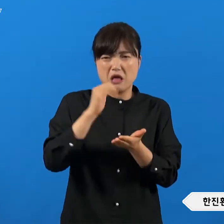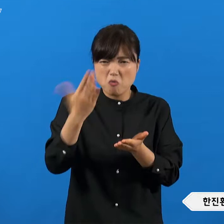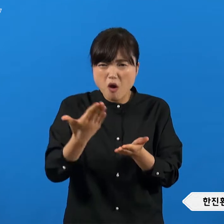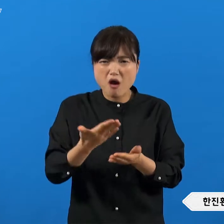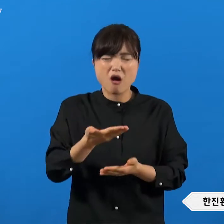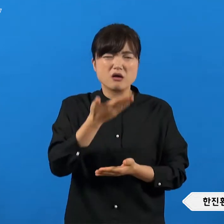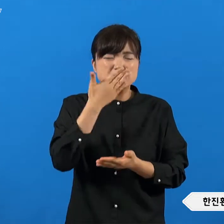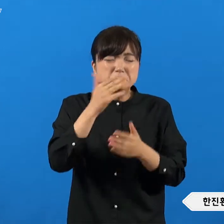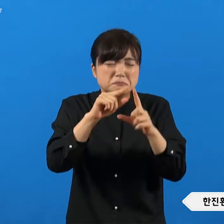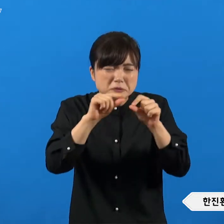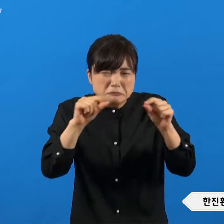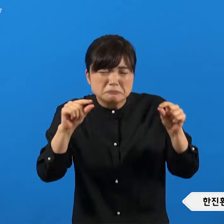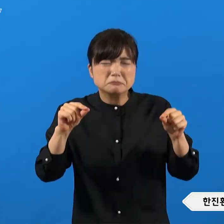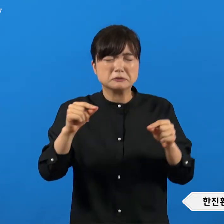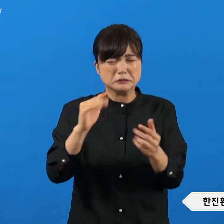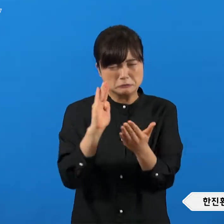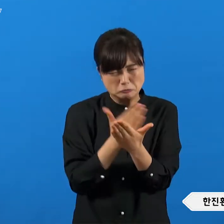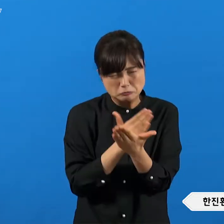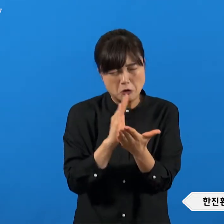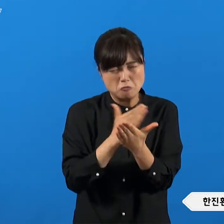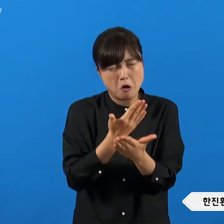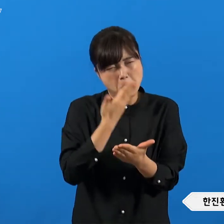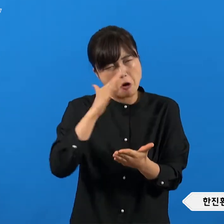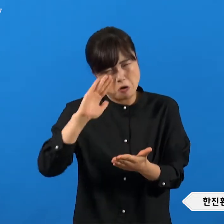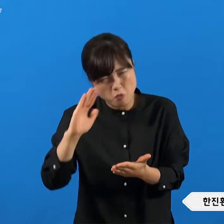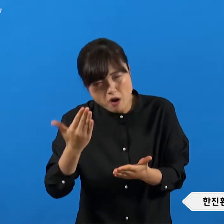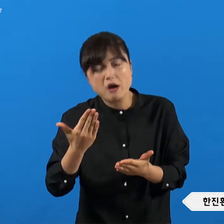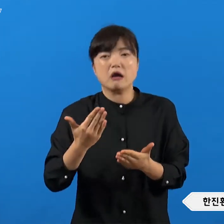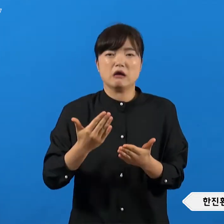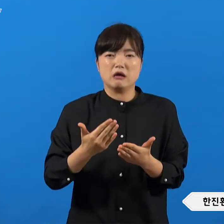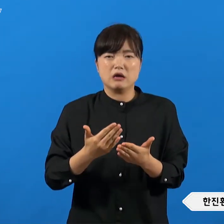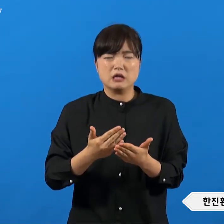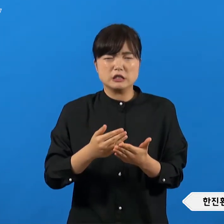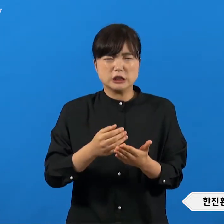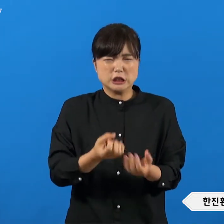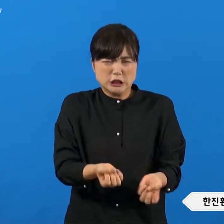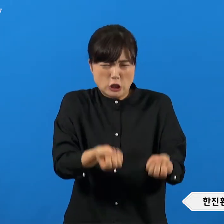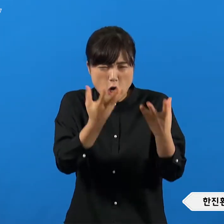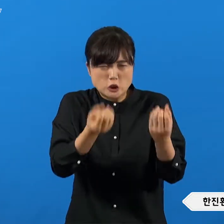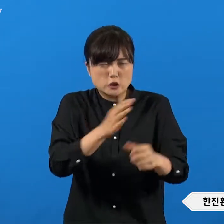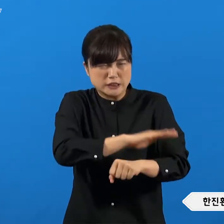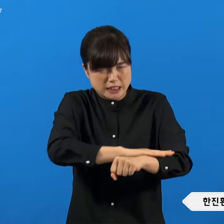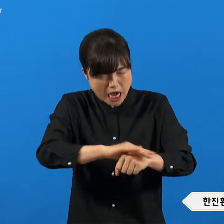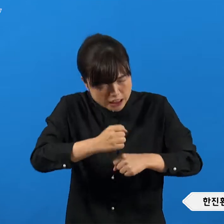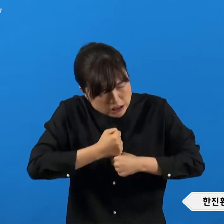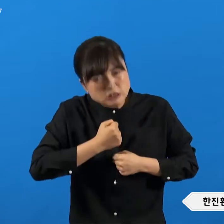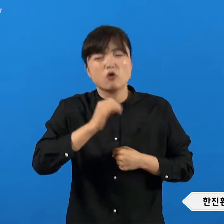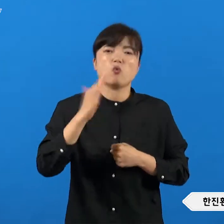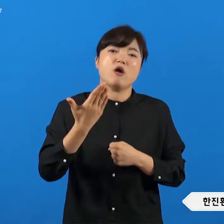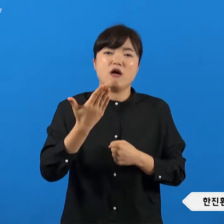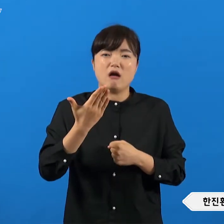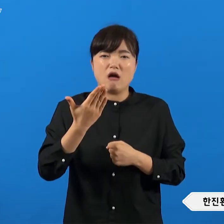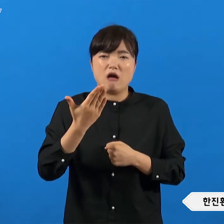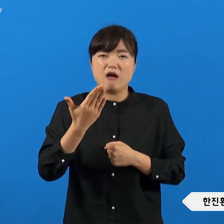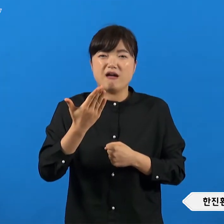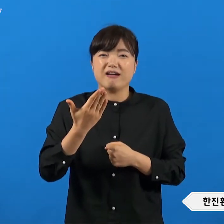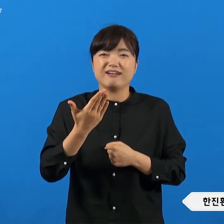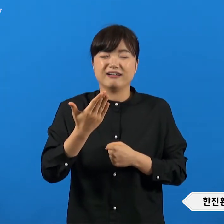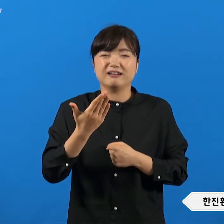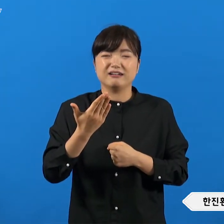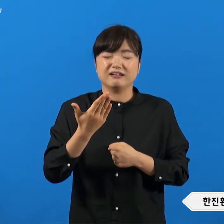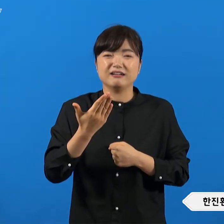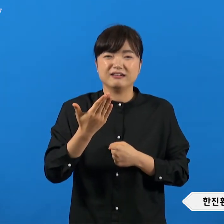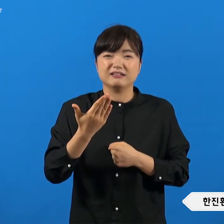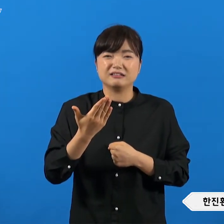또 음식도 철저하게 가려서 먹어야 되고, 절기도 엄격하게 잘 지켜야 된다, 그렇게 주장을